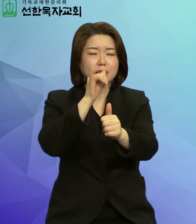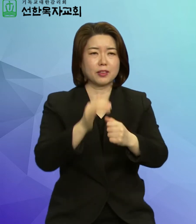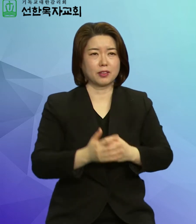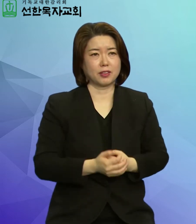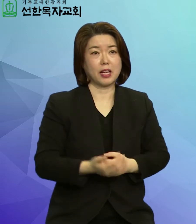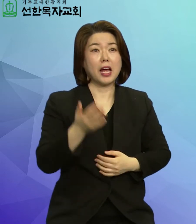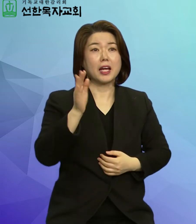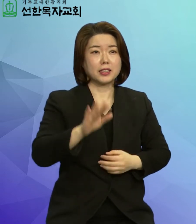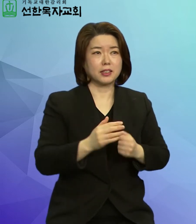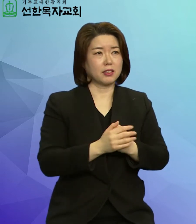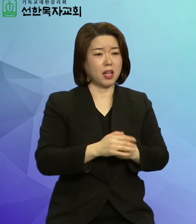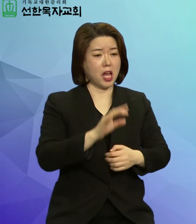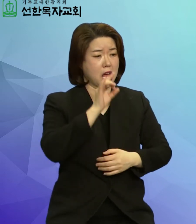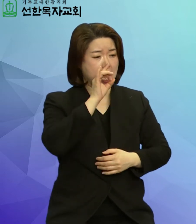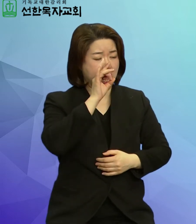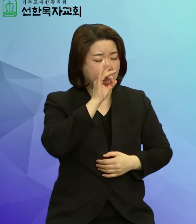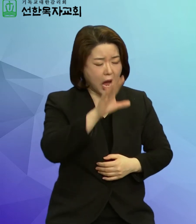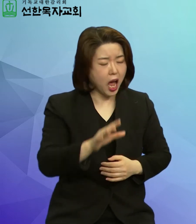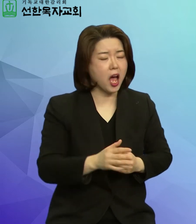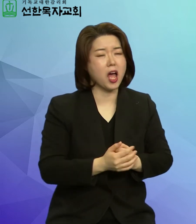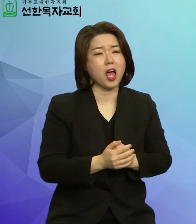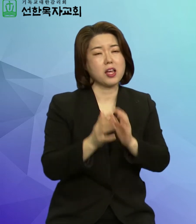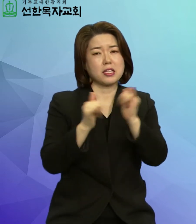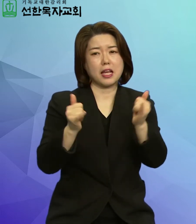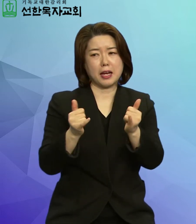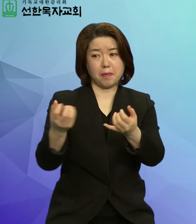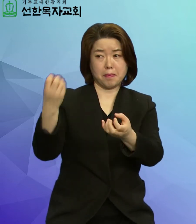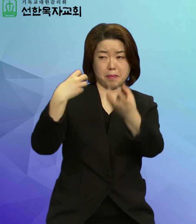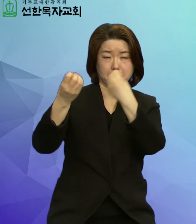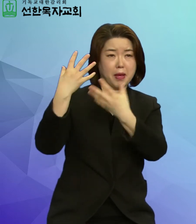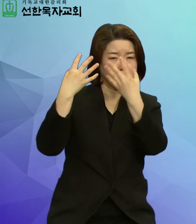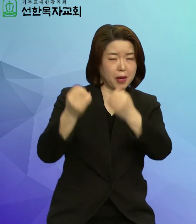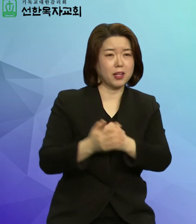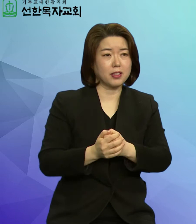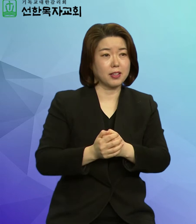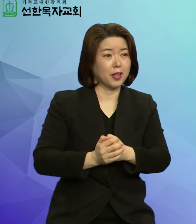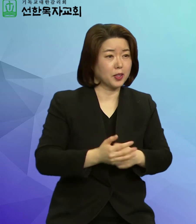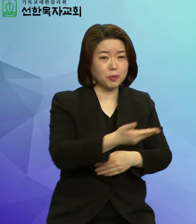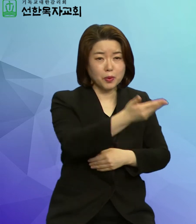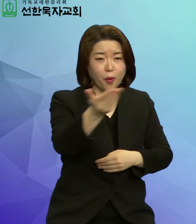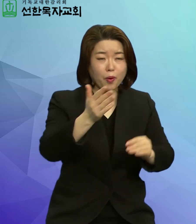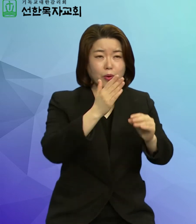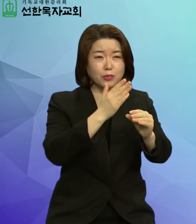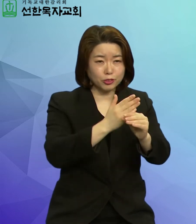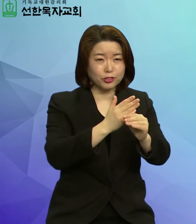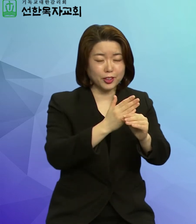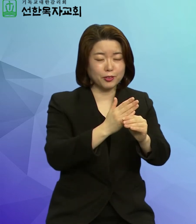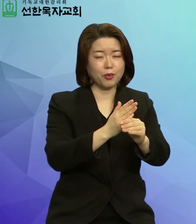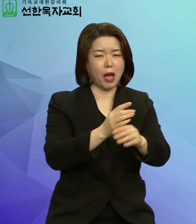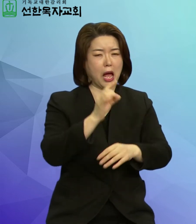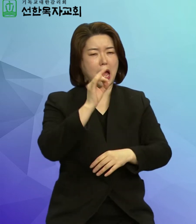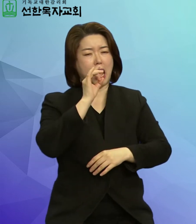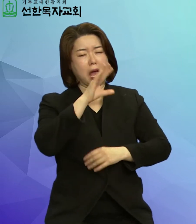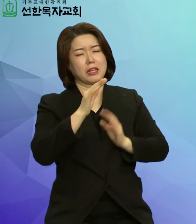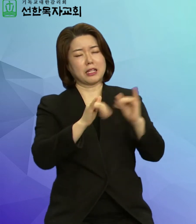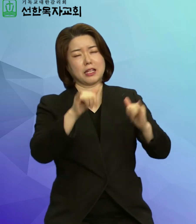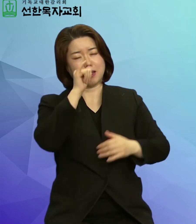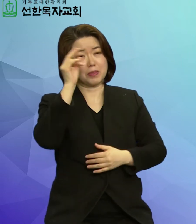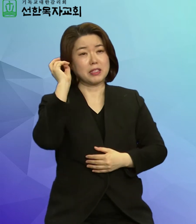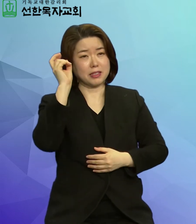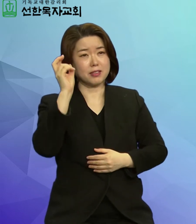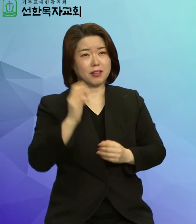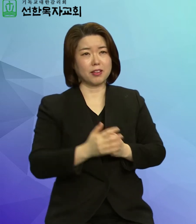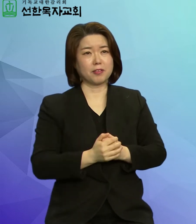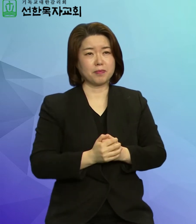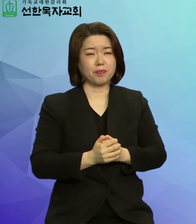권합니다. 그런데 안 된다는 분들이 참 많으세요. 지금 이 자리에도 안 된다는 분들이 있으실